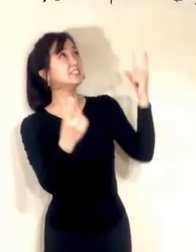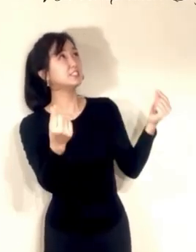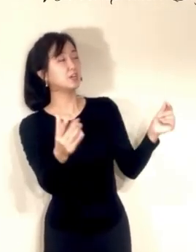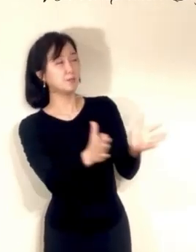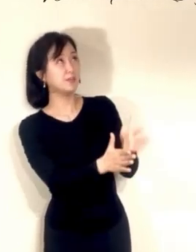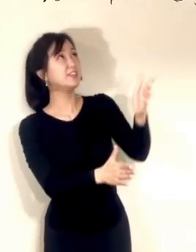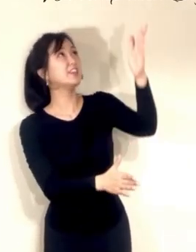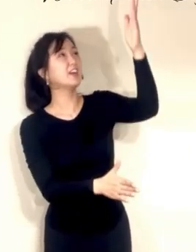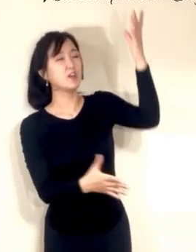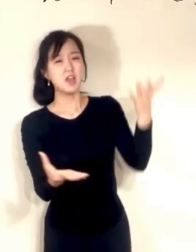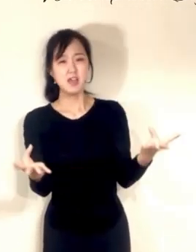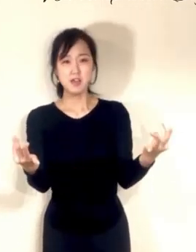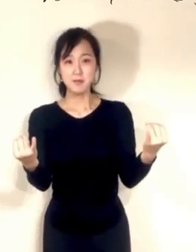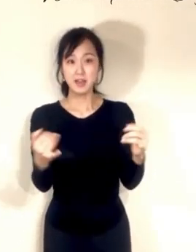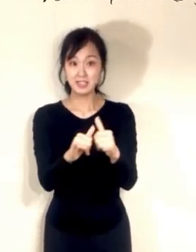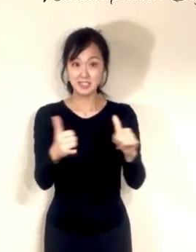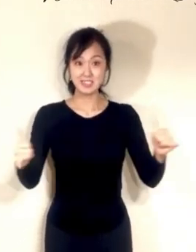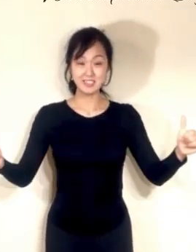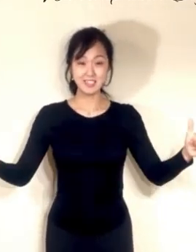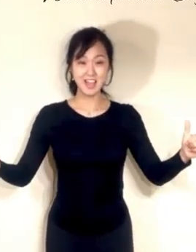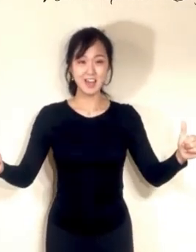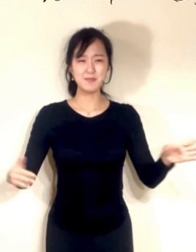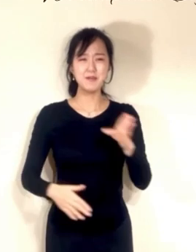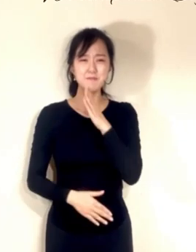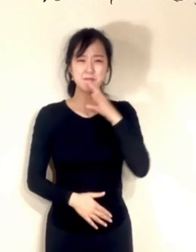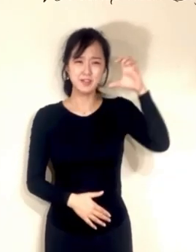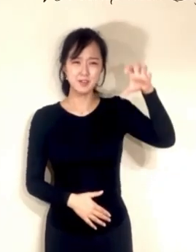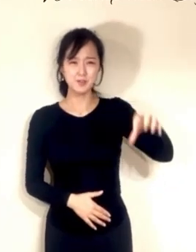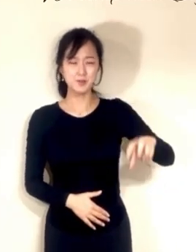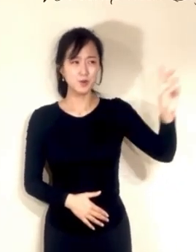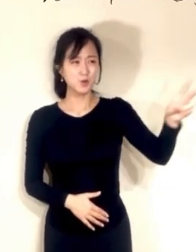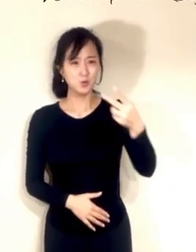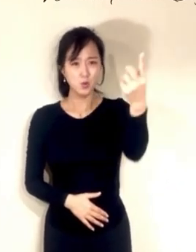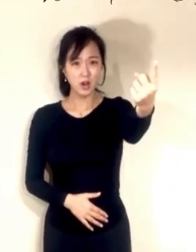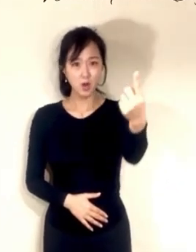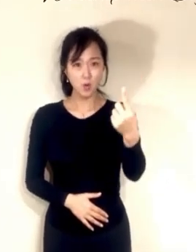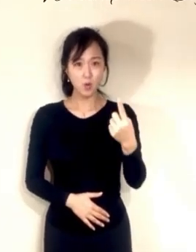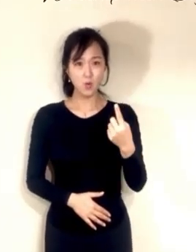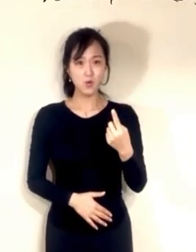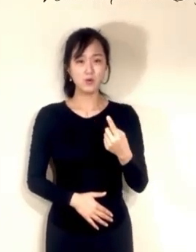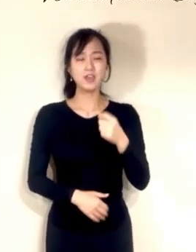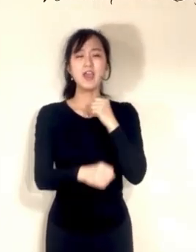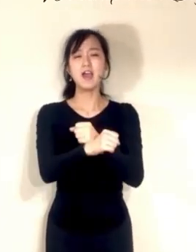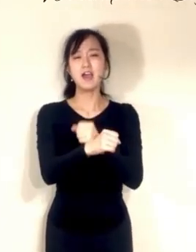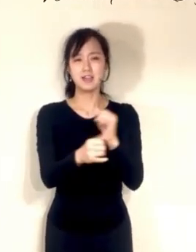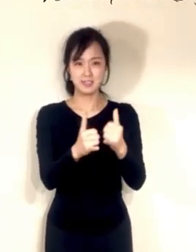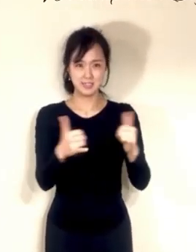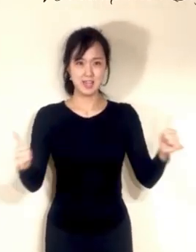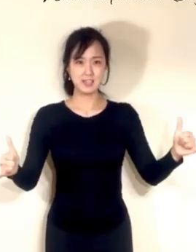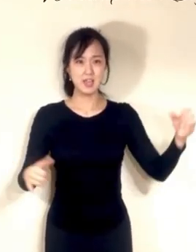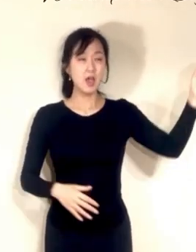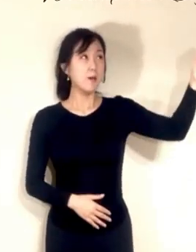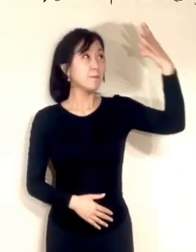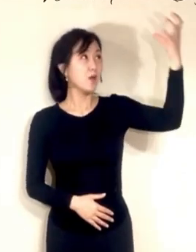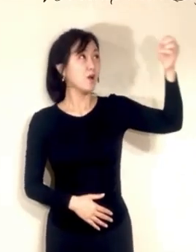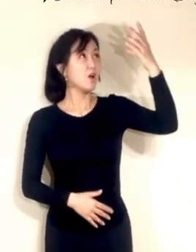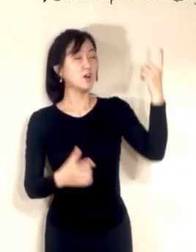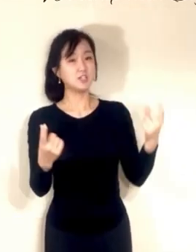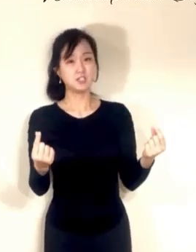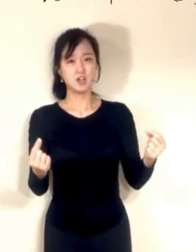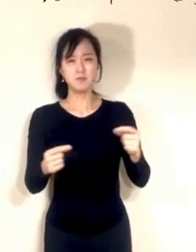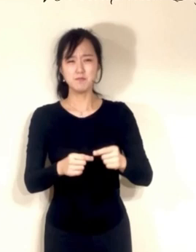자는 별과 같이 영원토록 빛나리라. 올 한 해 이런저런 핑계와